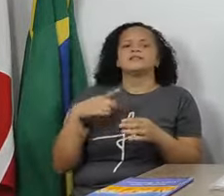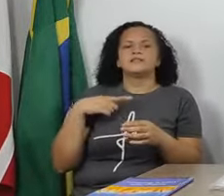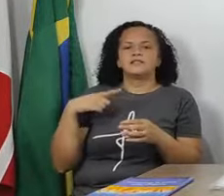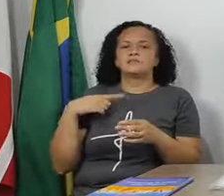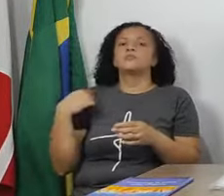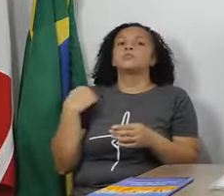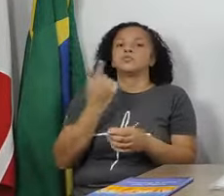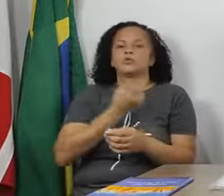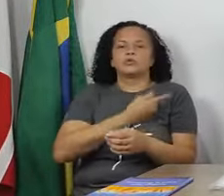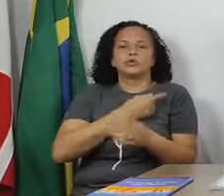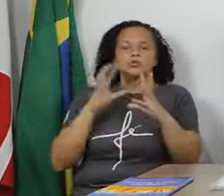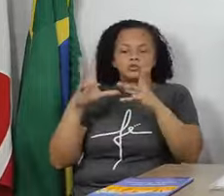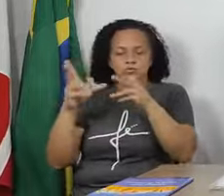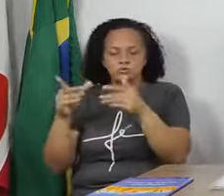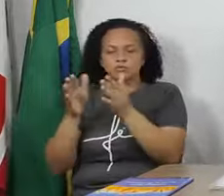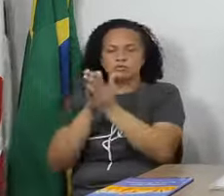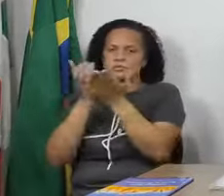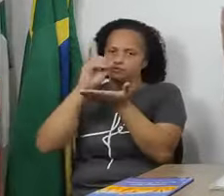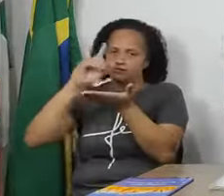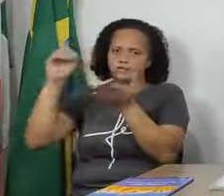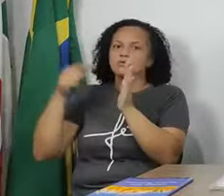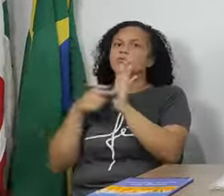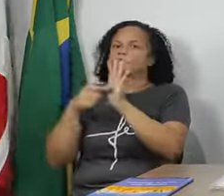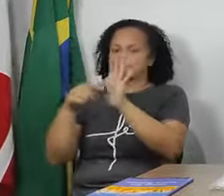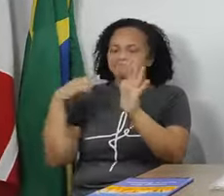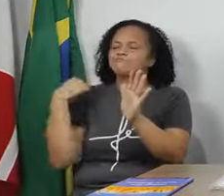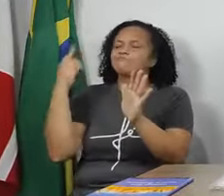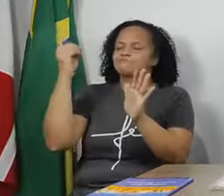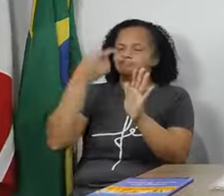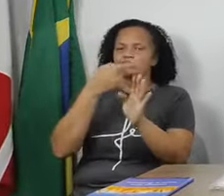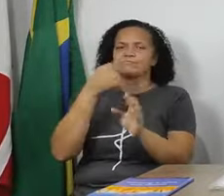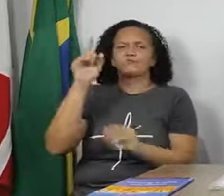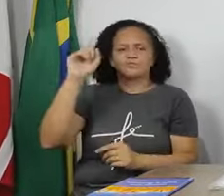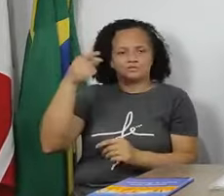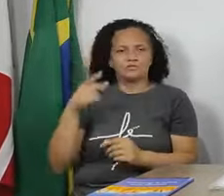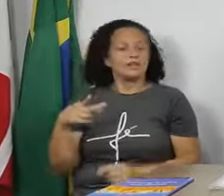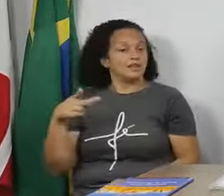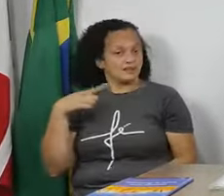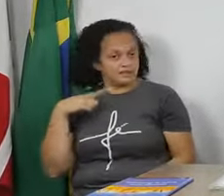que somos, nós temos tudo que a Bíblia diz